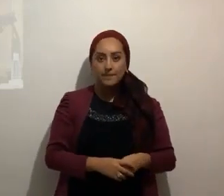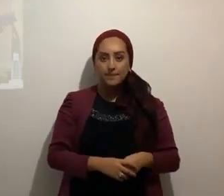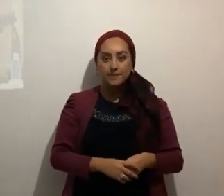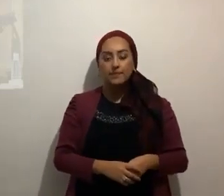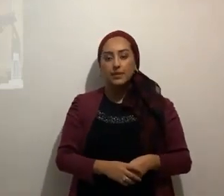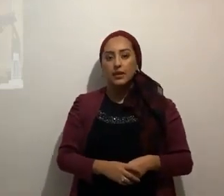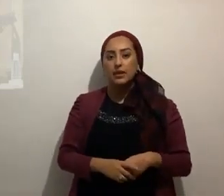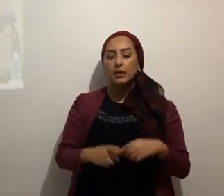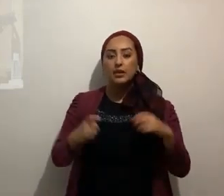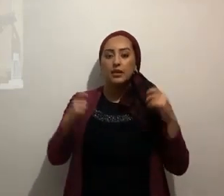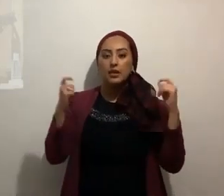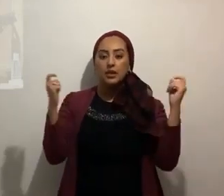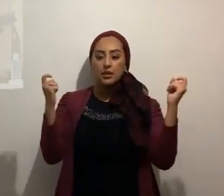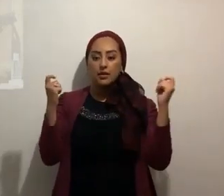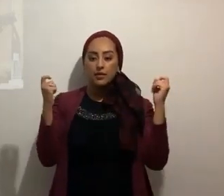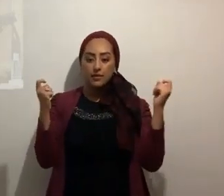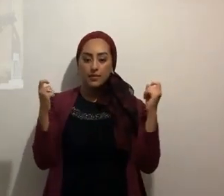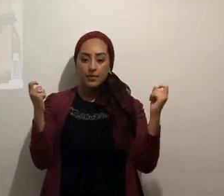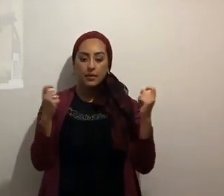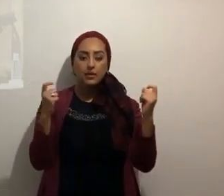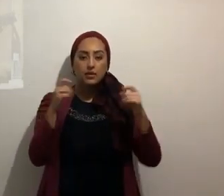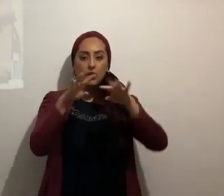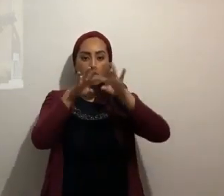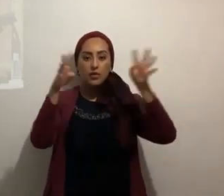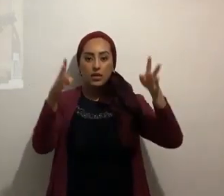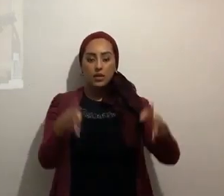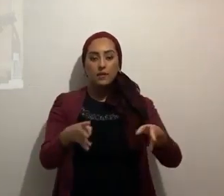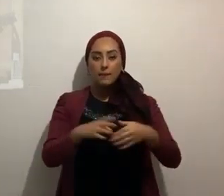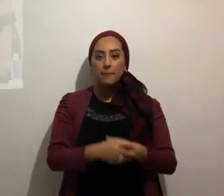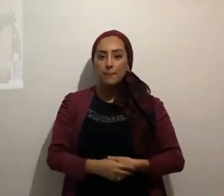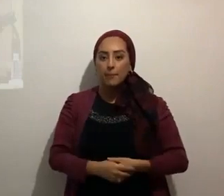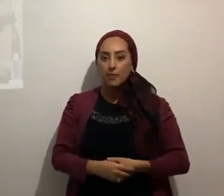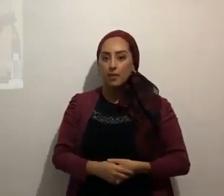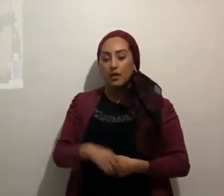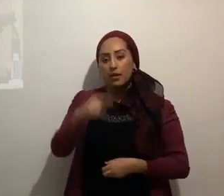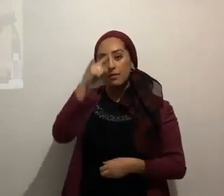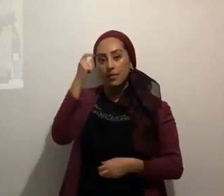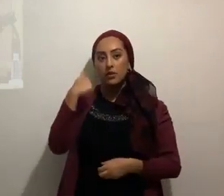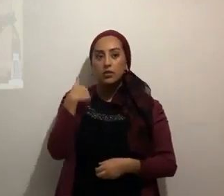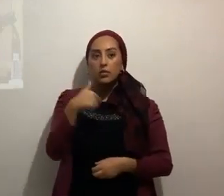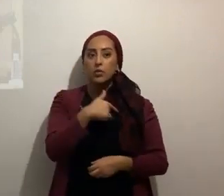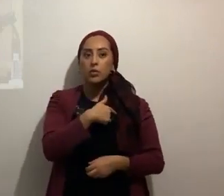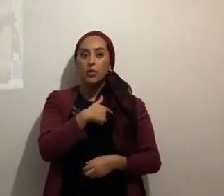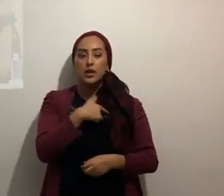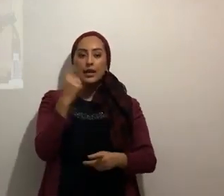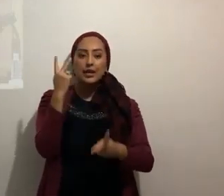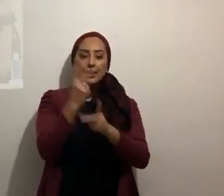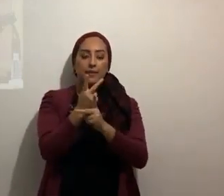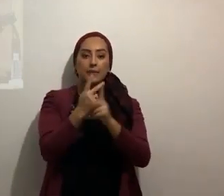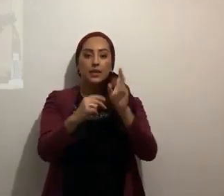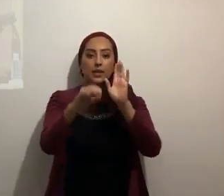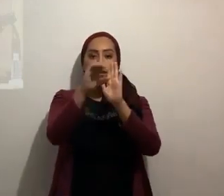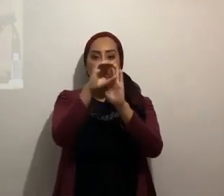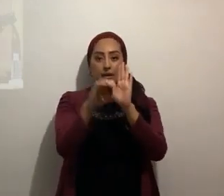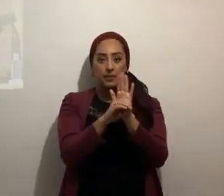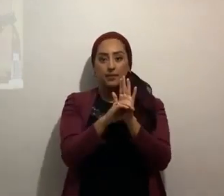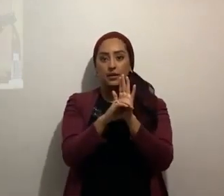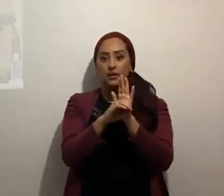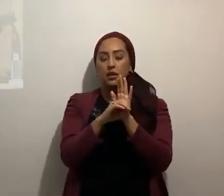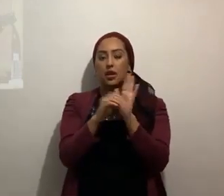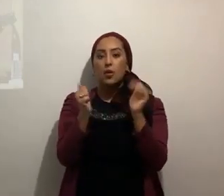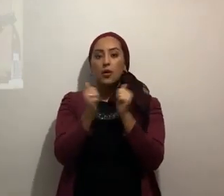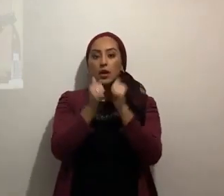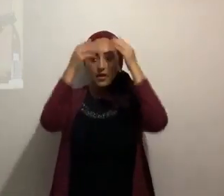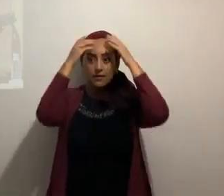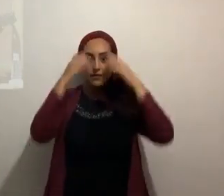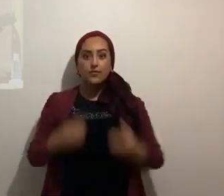Sí, la fiesta de las cabañas, porque nosotros cumplimos la mitzvah con el